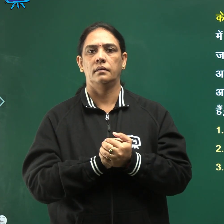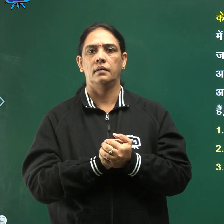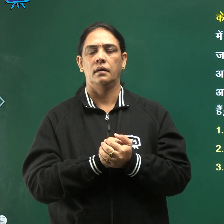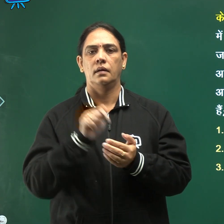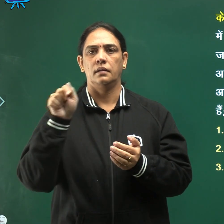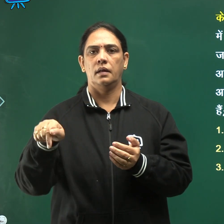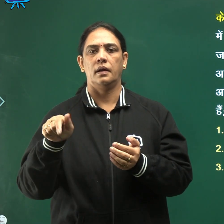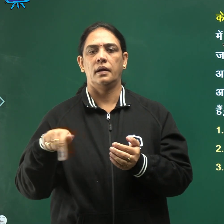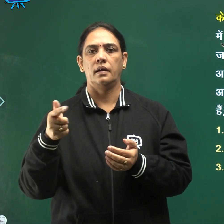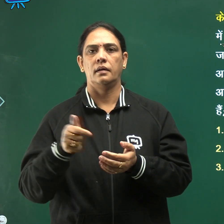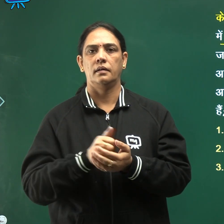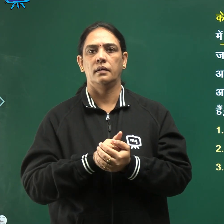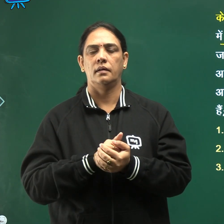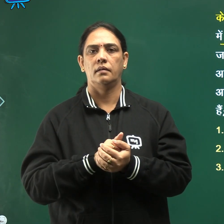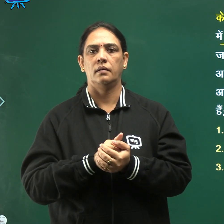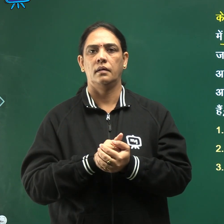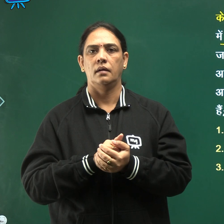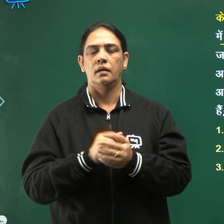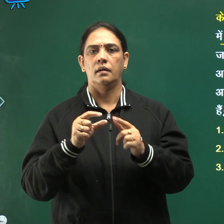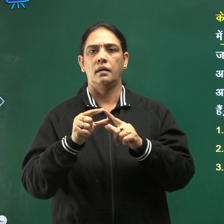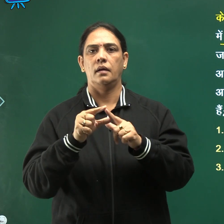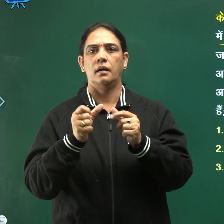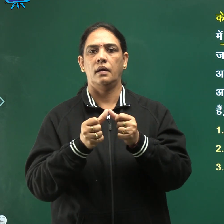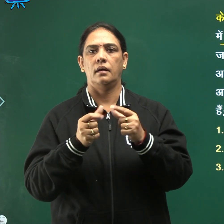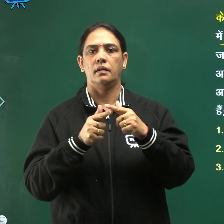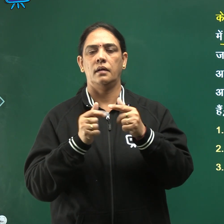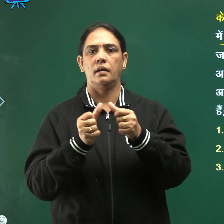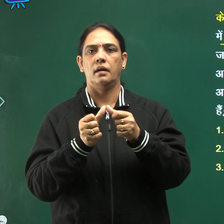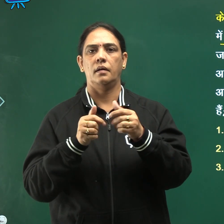दिए गए आंकड़ों में से